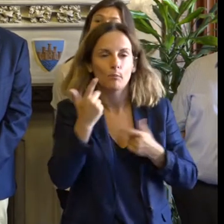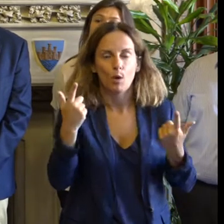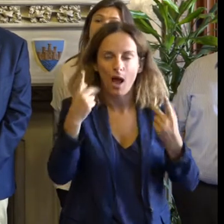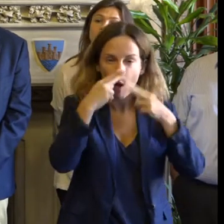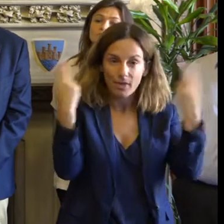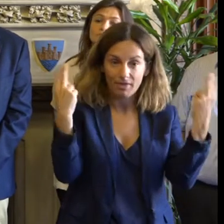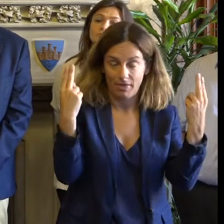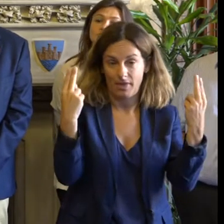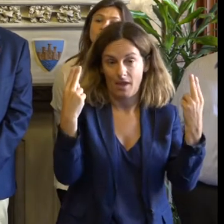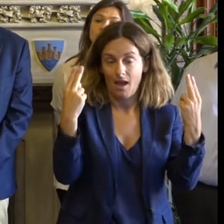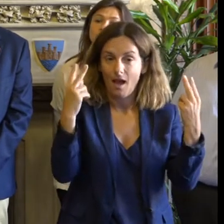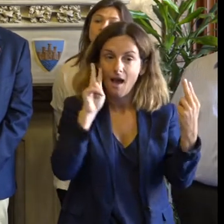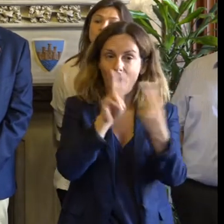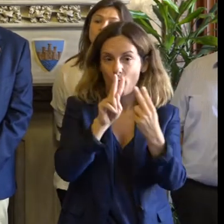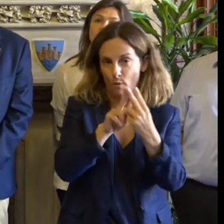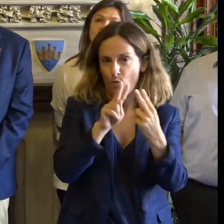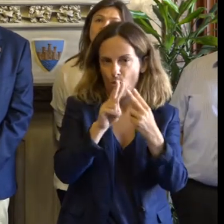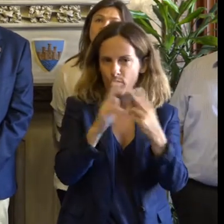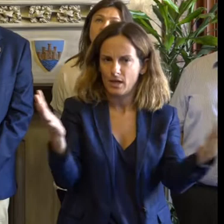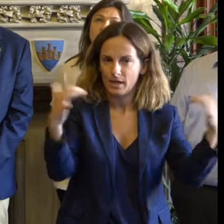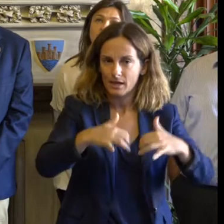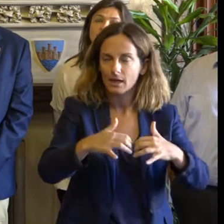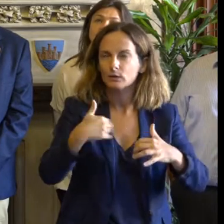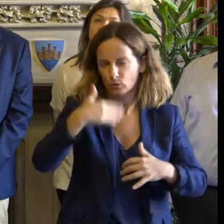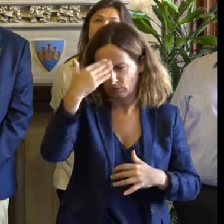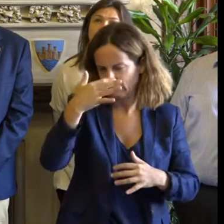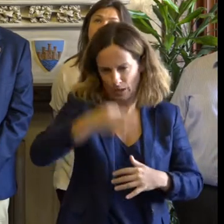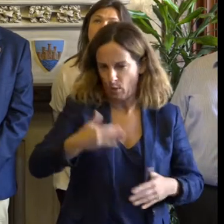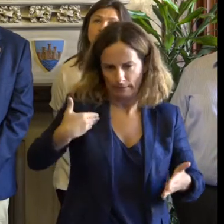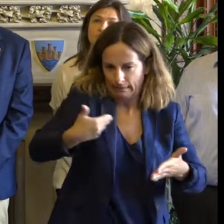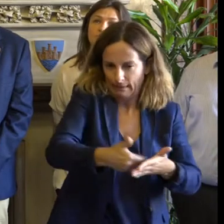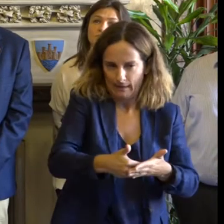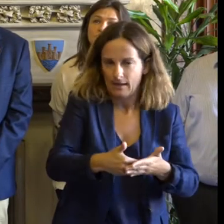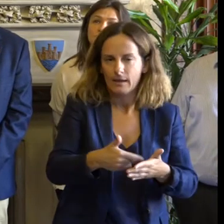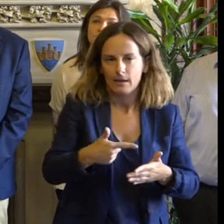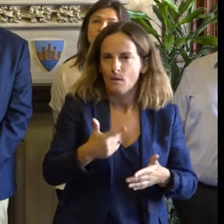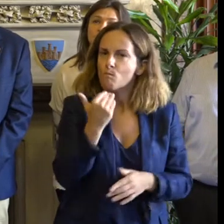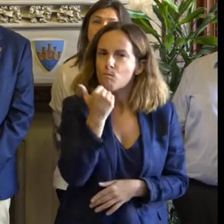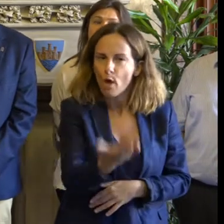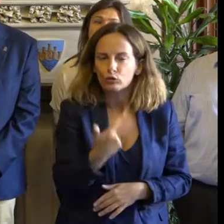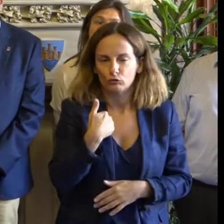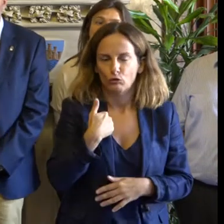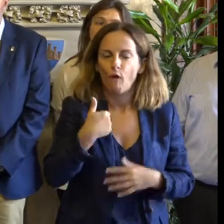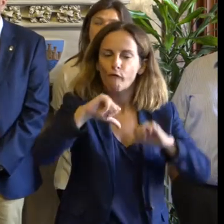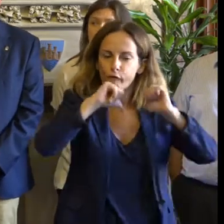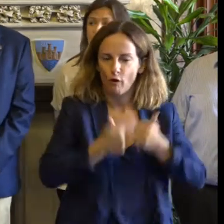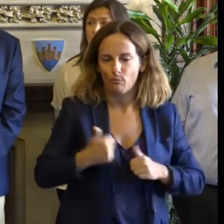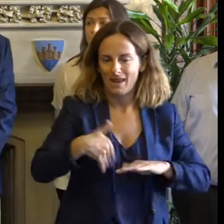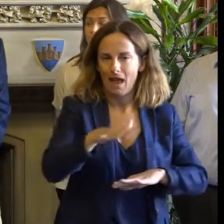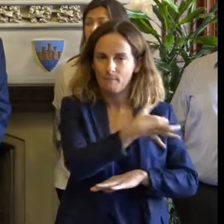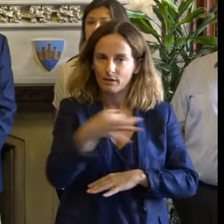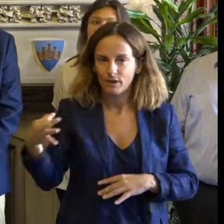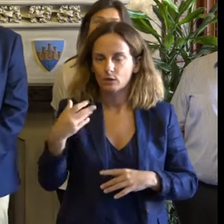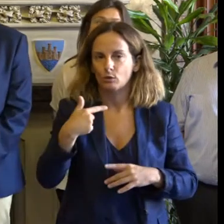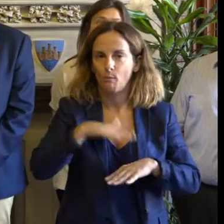pública. Estic segur que en molt poc temps haurem aconseguit un format adequat per fer més àgils i eficaços aquests encontres entre la